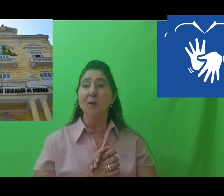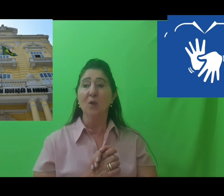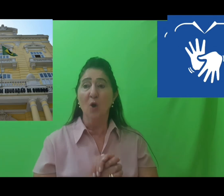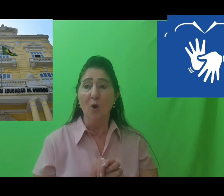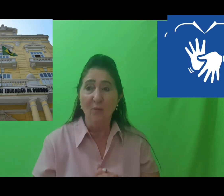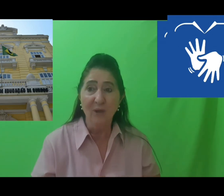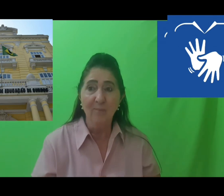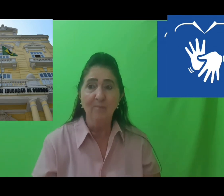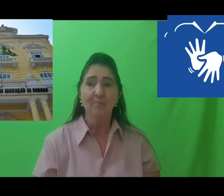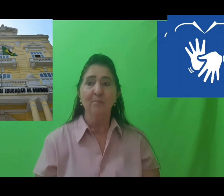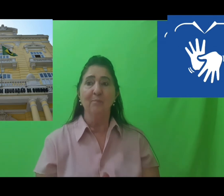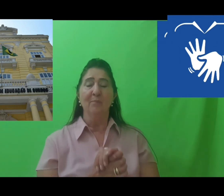2009,